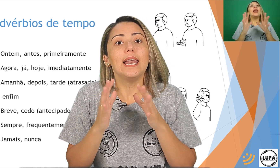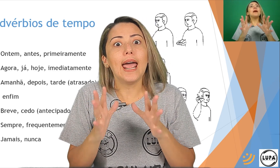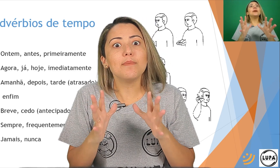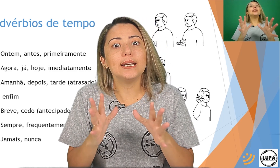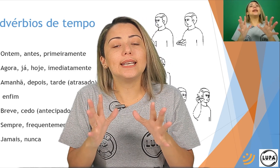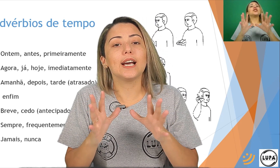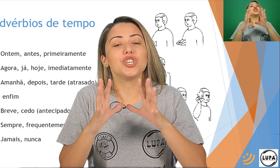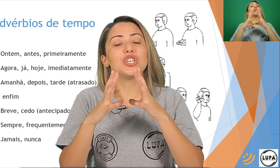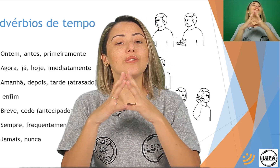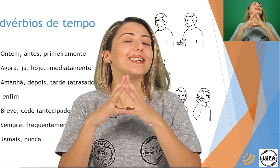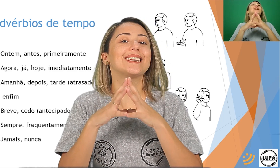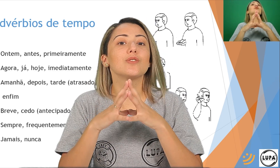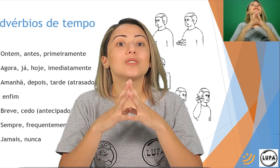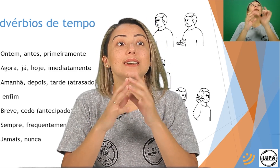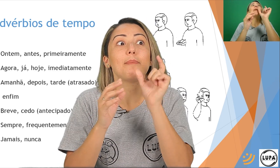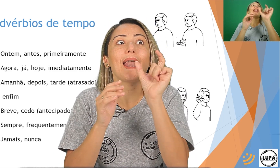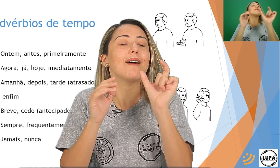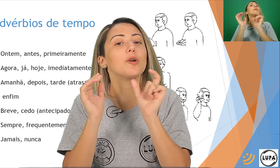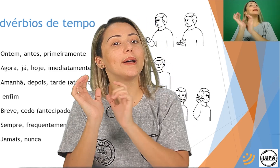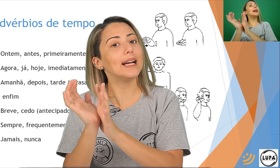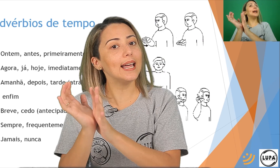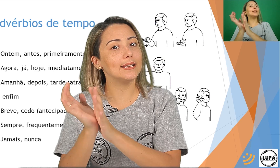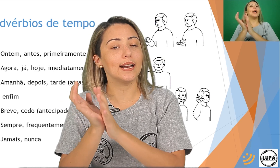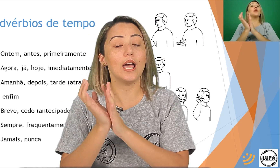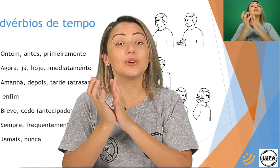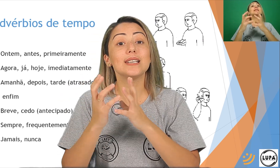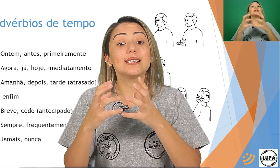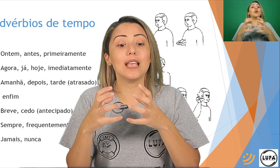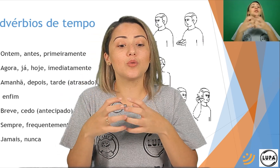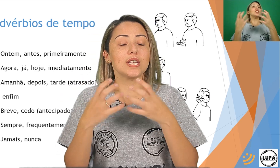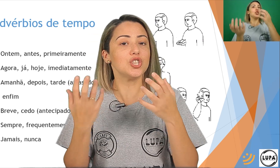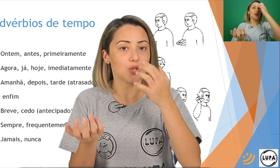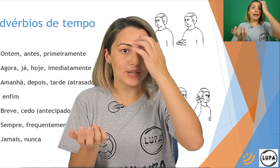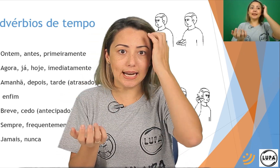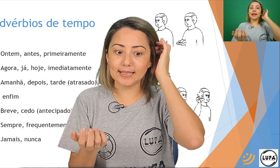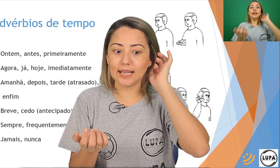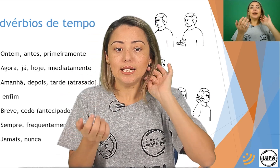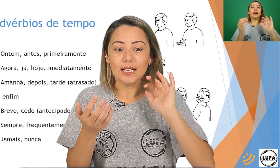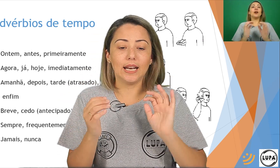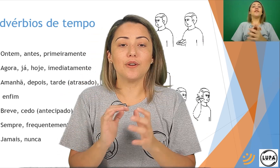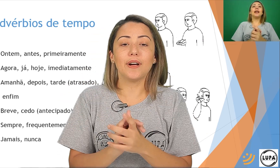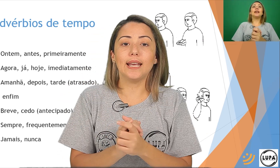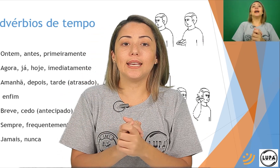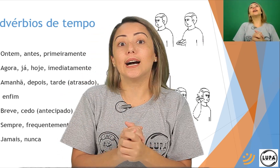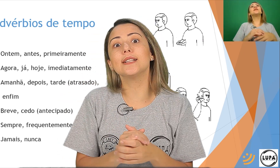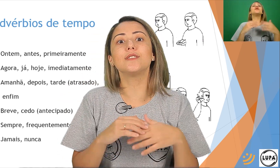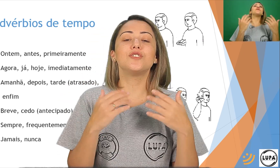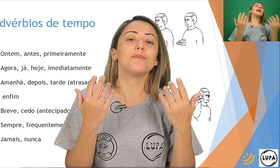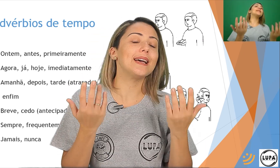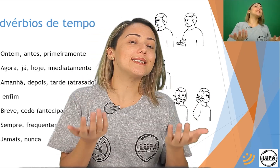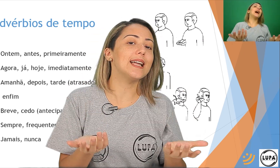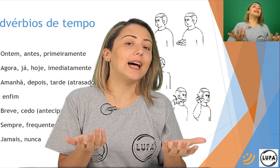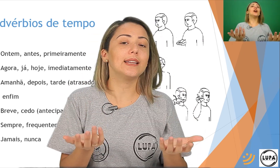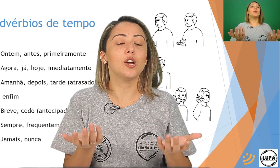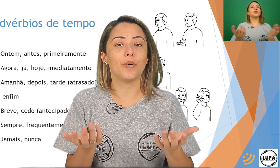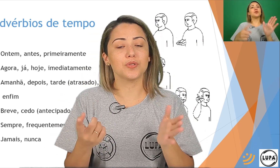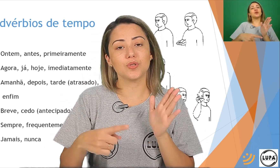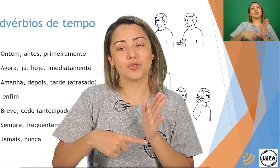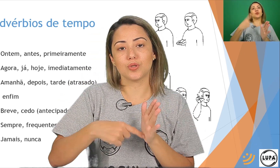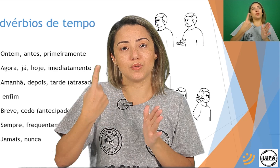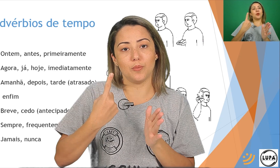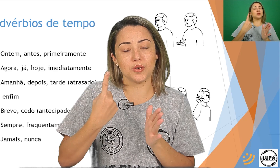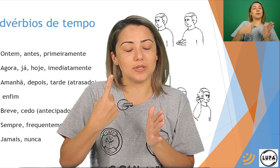tá? Lembrem que a gente não vai traduzir a palavra ao pé da letra, é o sentido que ela tem. Que nem eu falei que antes de mais nada